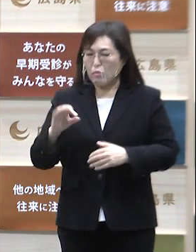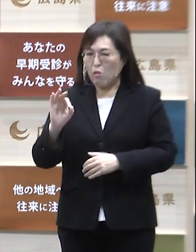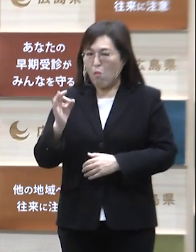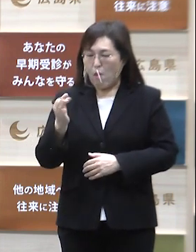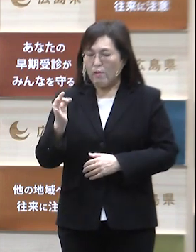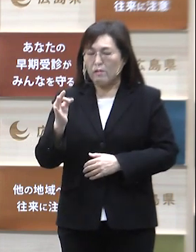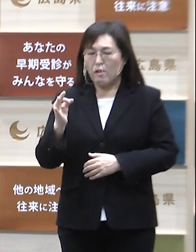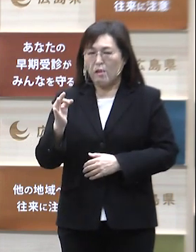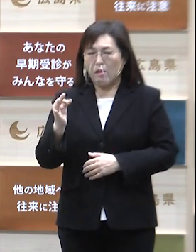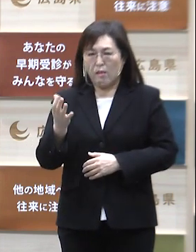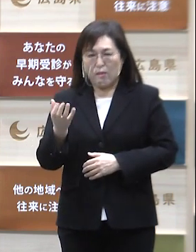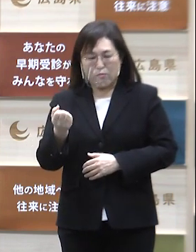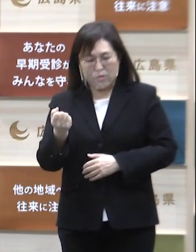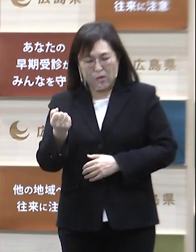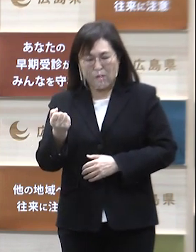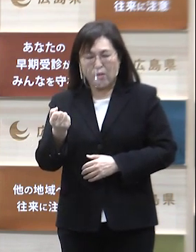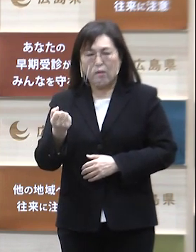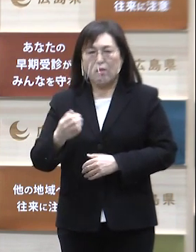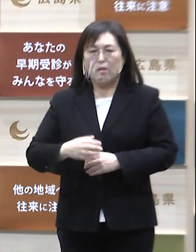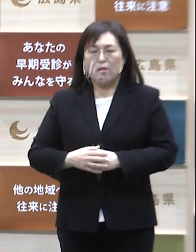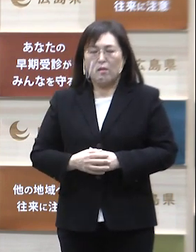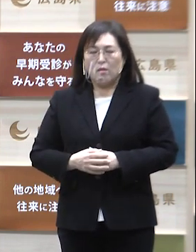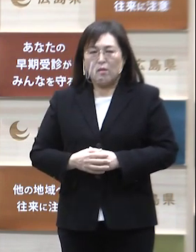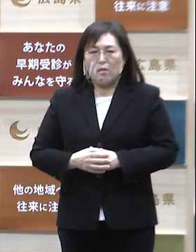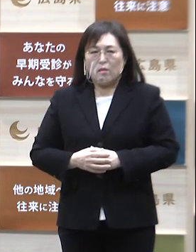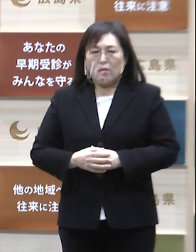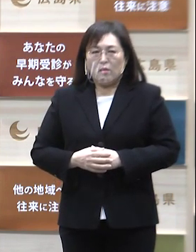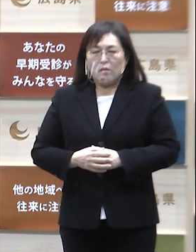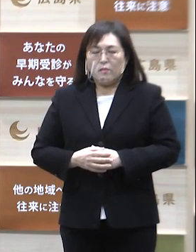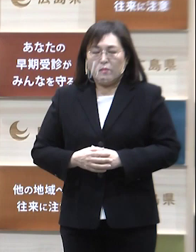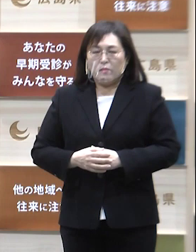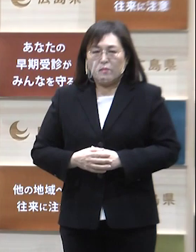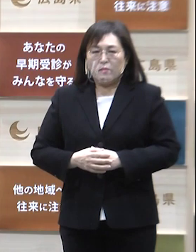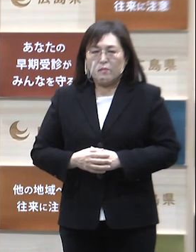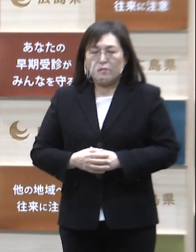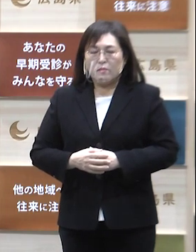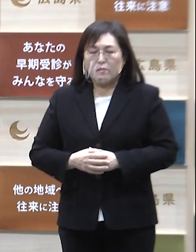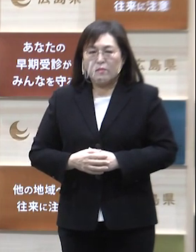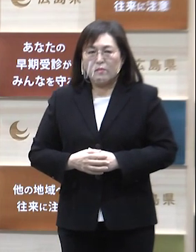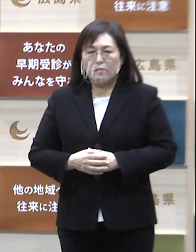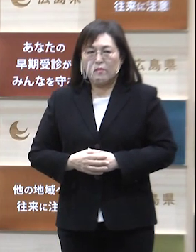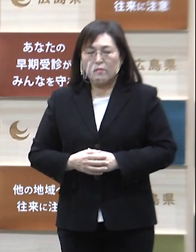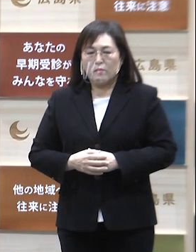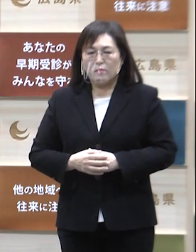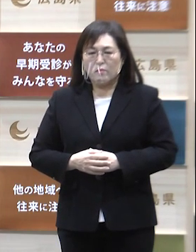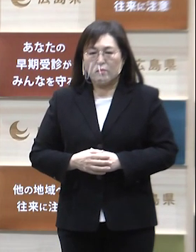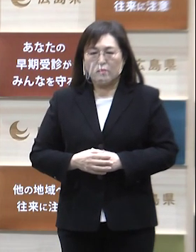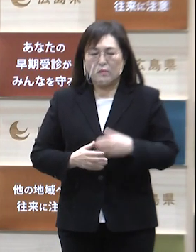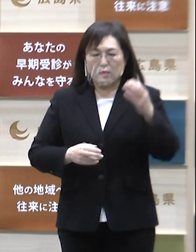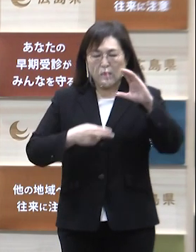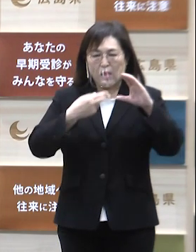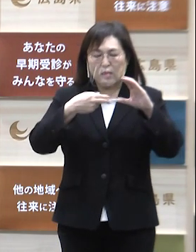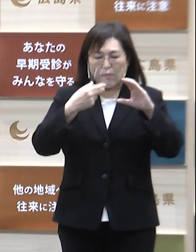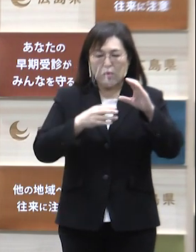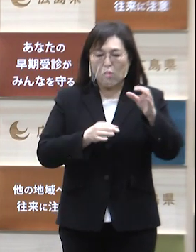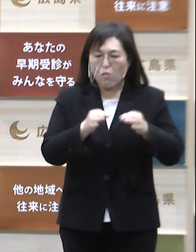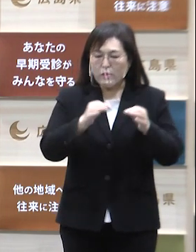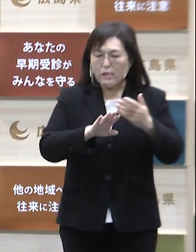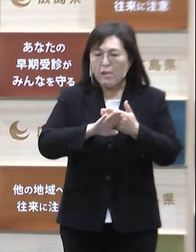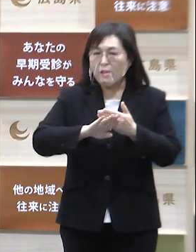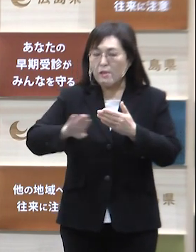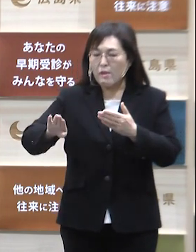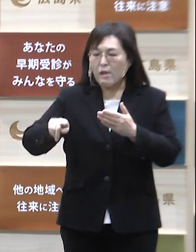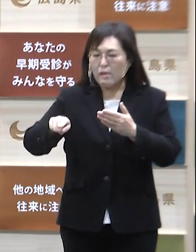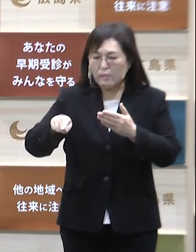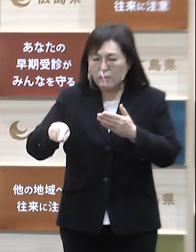当拡大になるという予想もありますけれども、そのかかる費用を飲食店以外の関連産業に、例えば支援